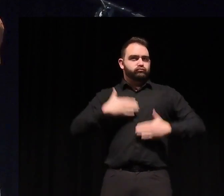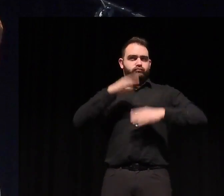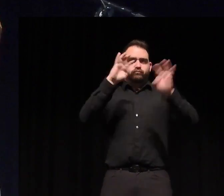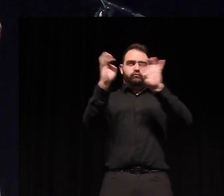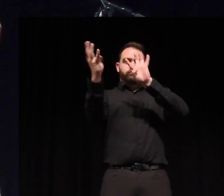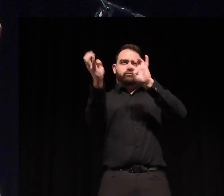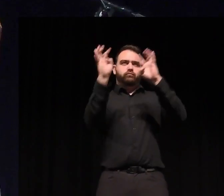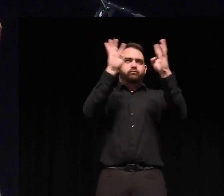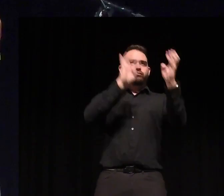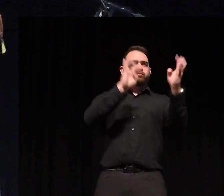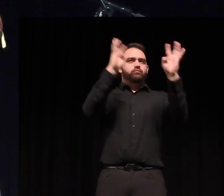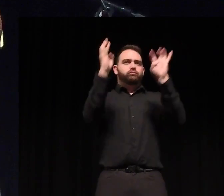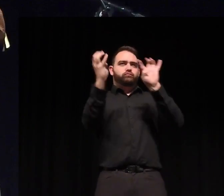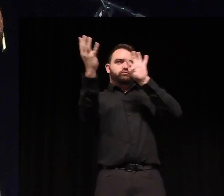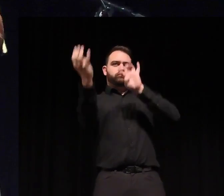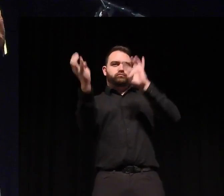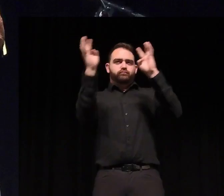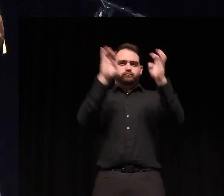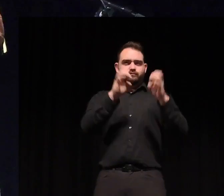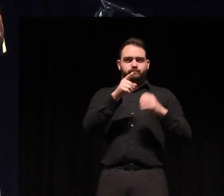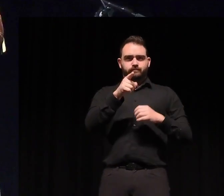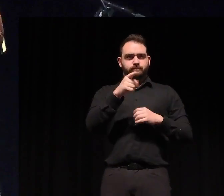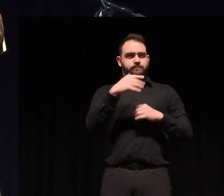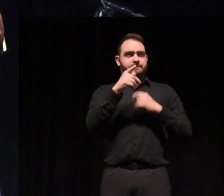de plus précieux que des enfants?